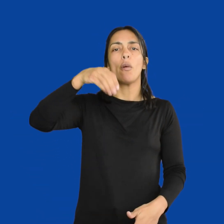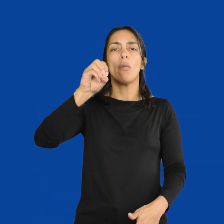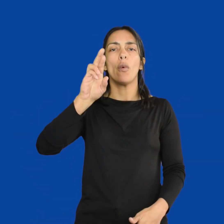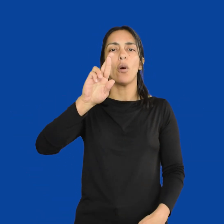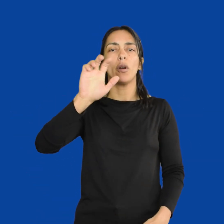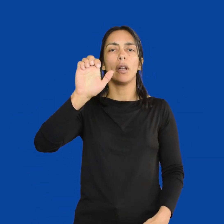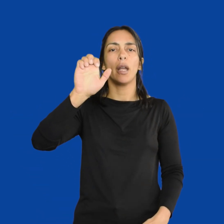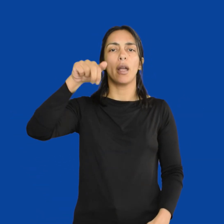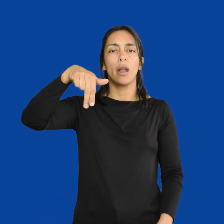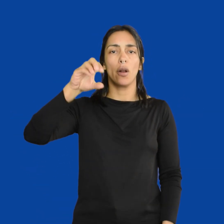Moreno.